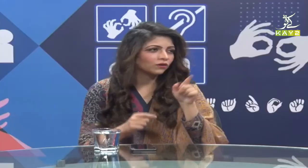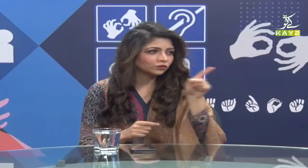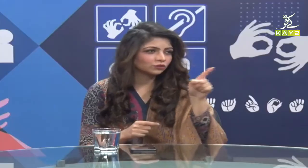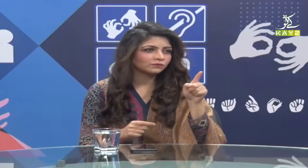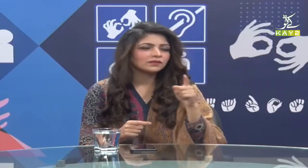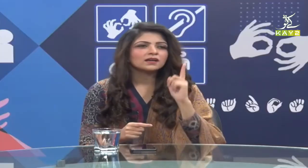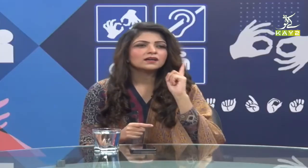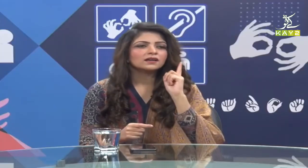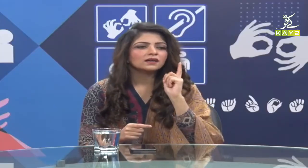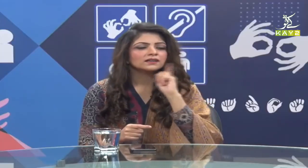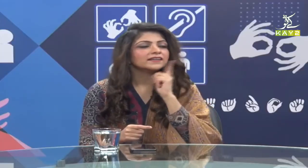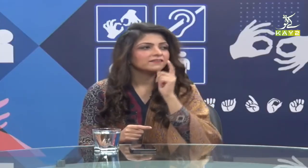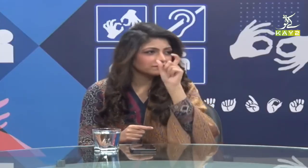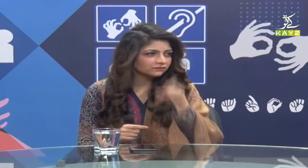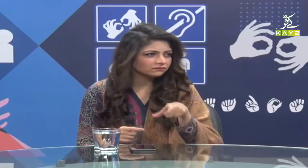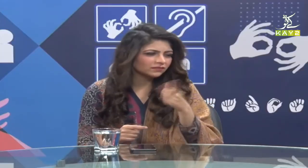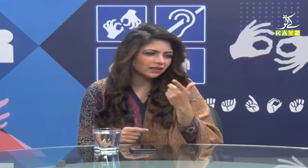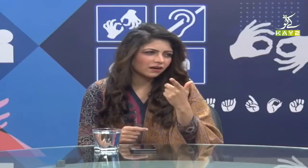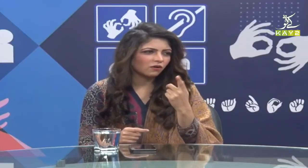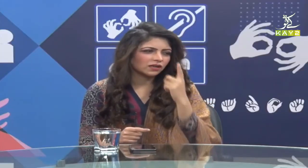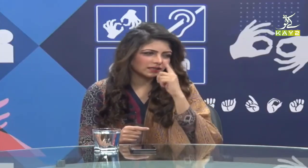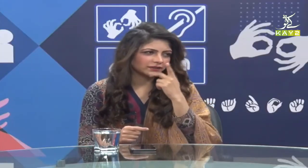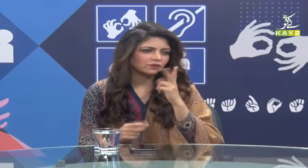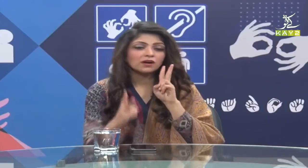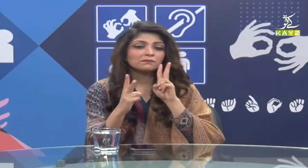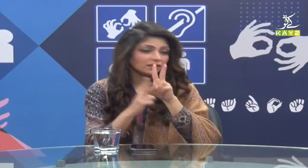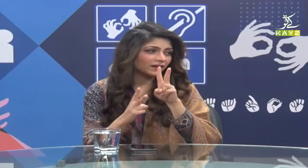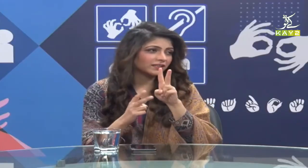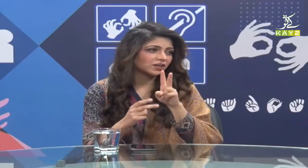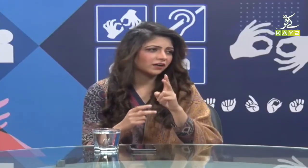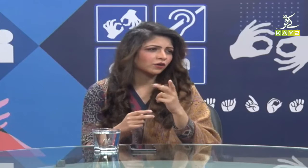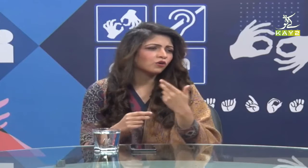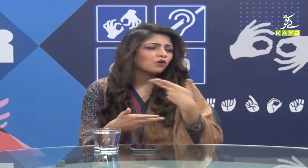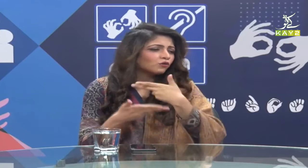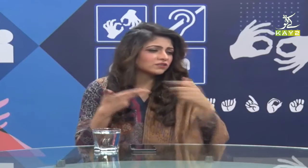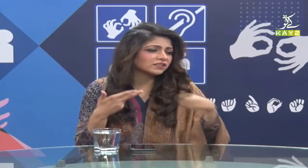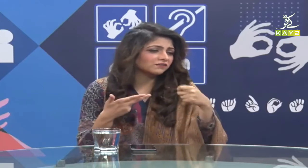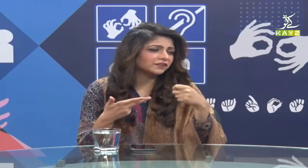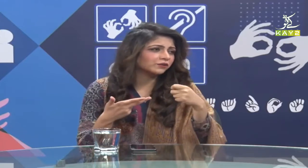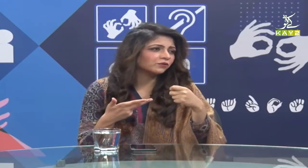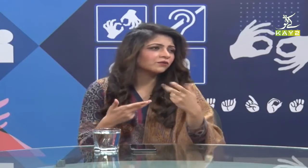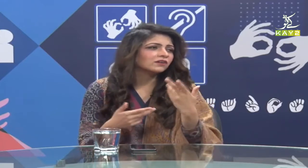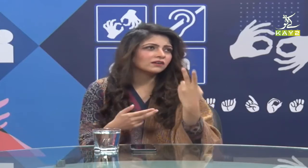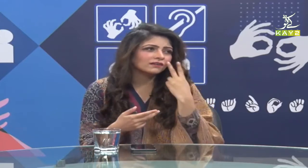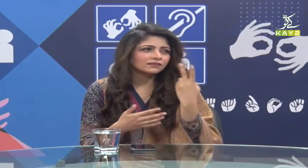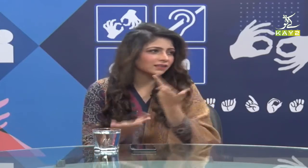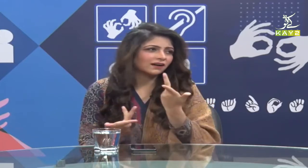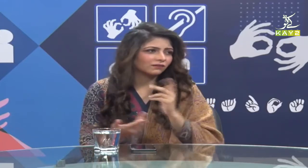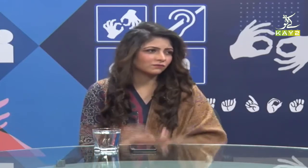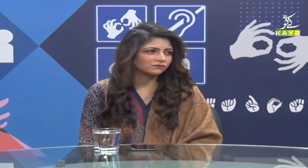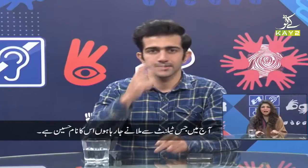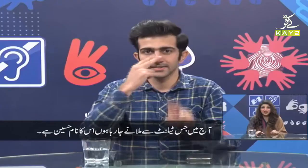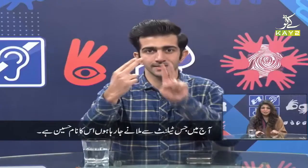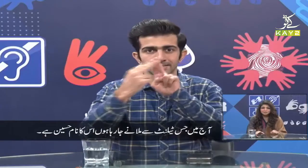सबको, तुम डेफ लड़का होगा या लड़की होगा, मिलवाने जा रहे हो, उसकी वीडियो